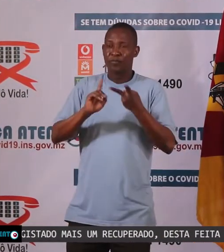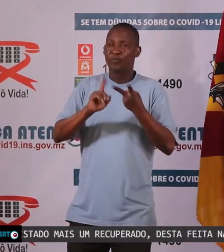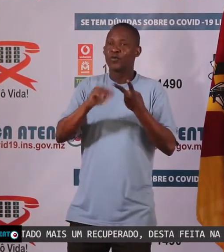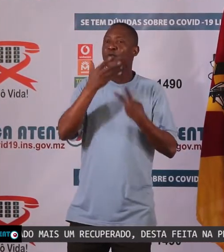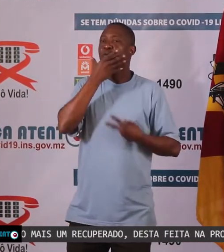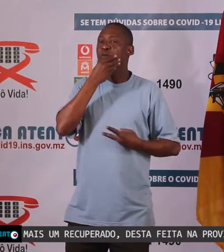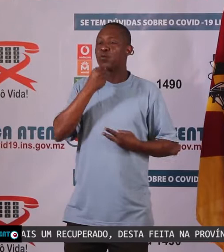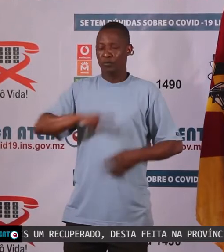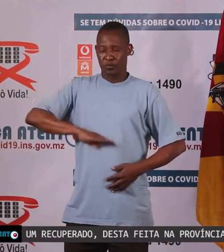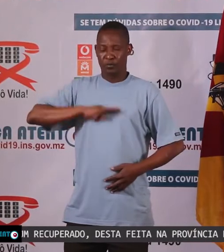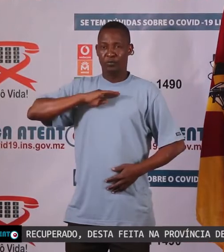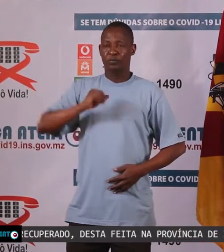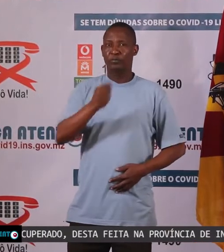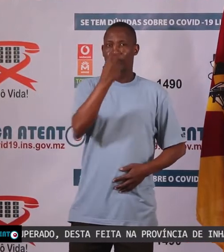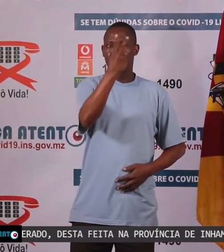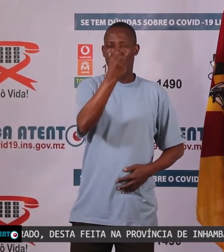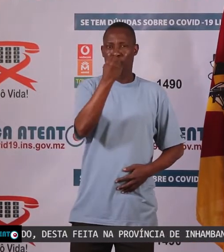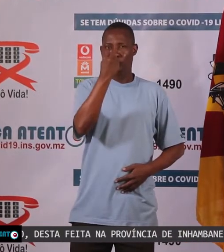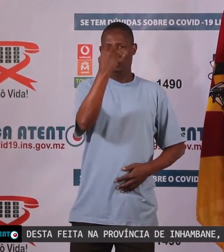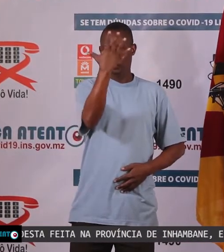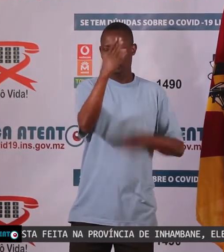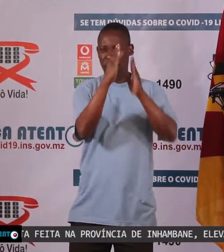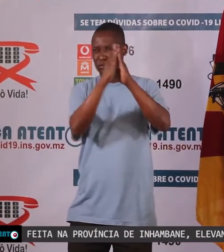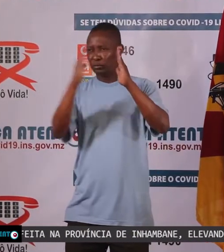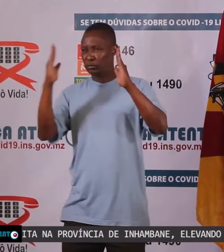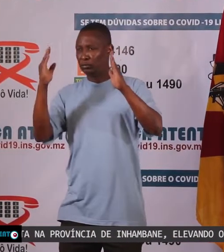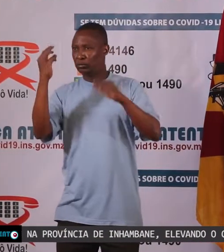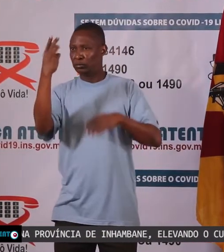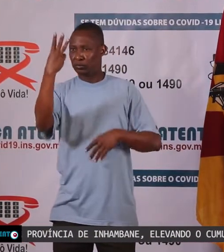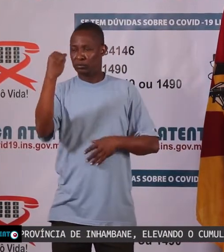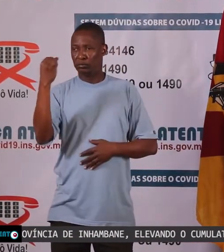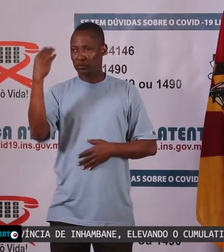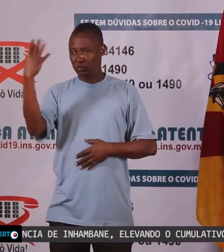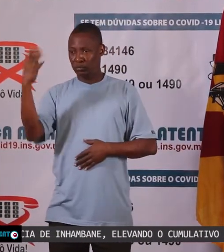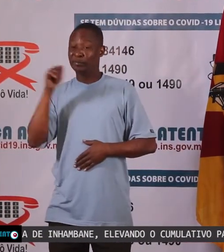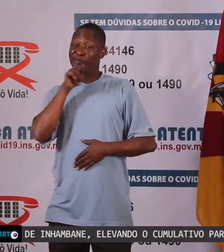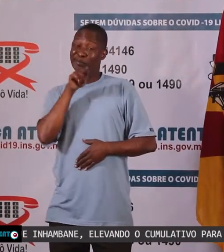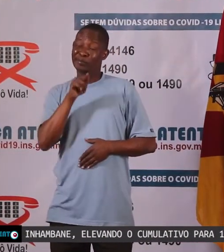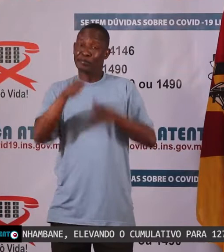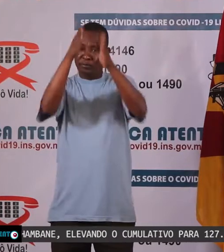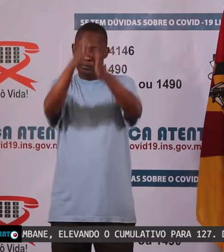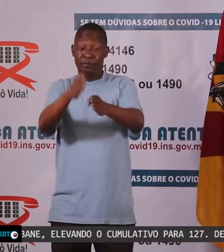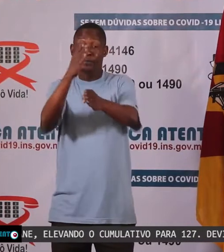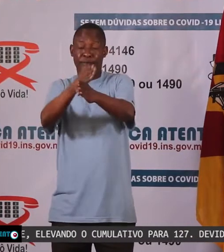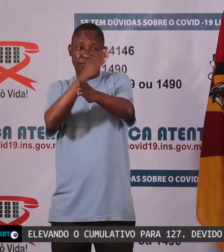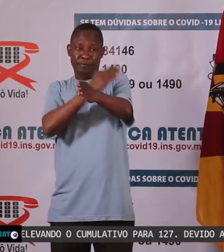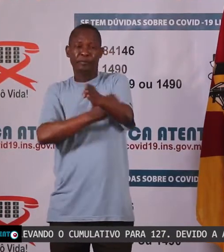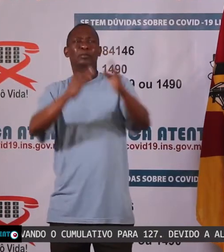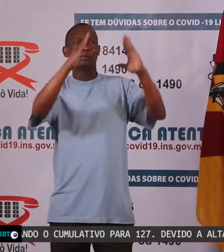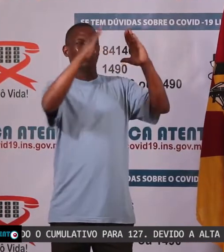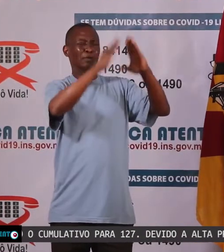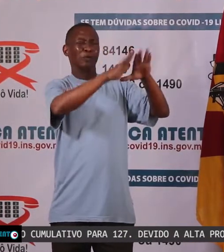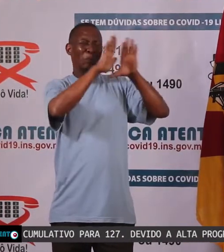entre 25 e 34 anos de idade. O mesmo cumpriu com isolamento domiciliar durante o período